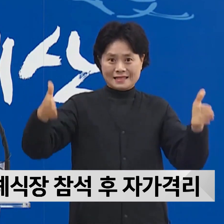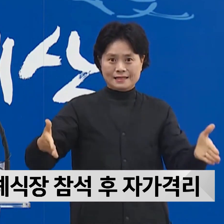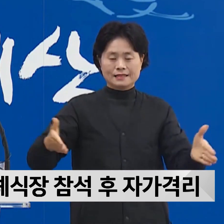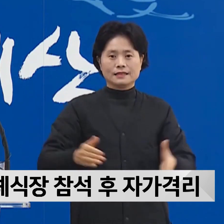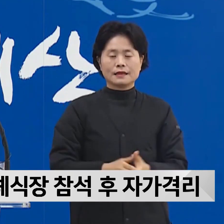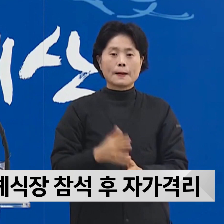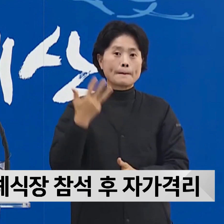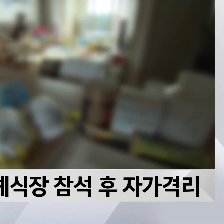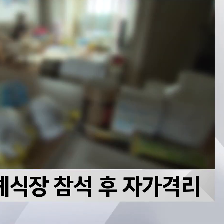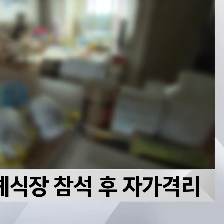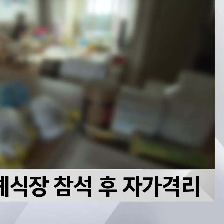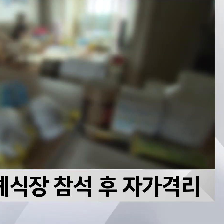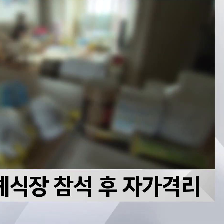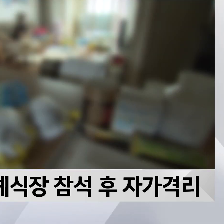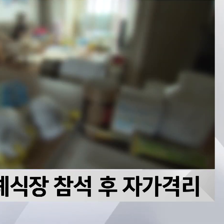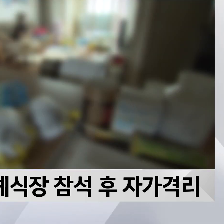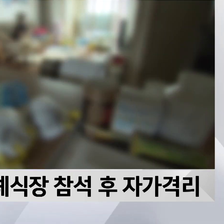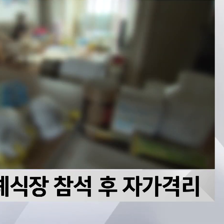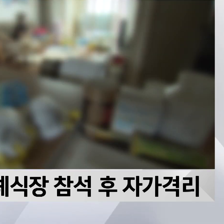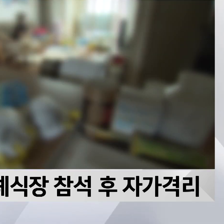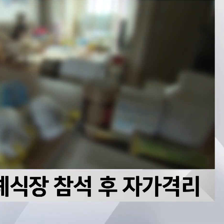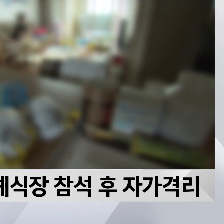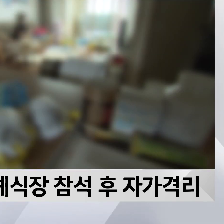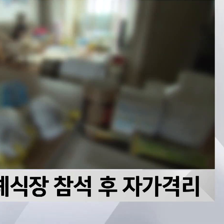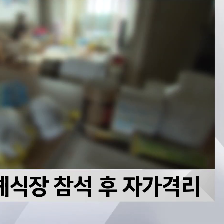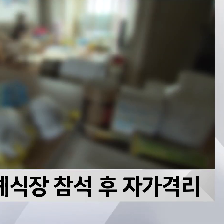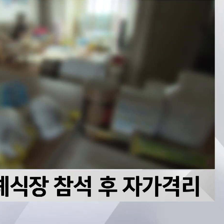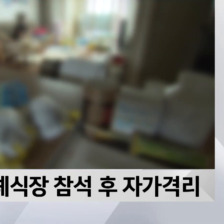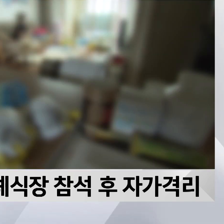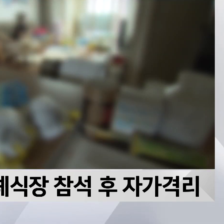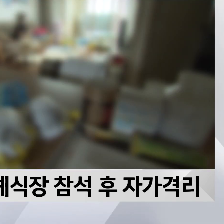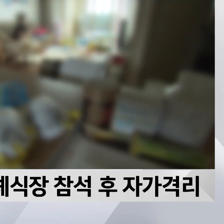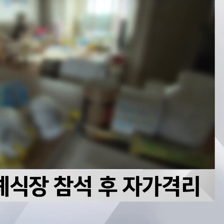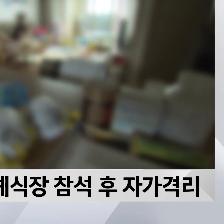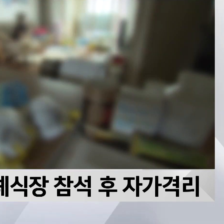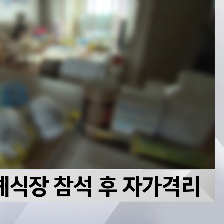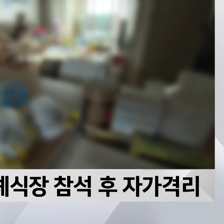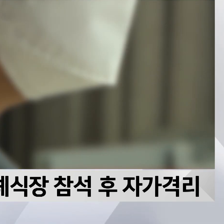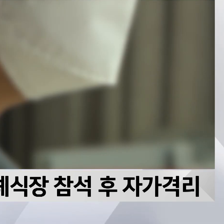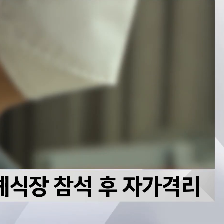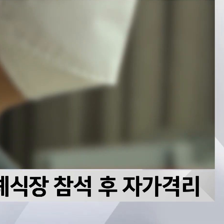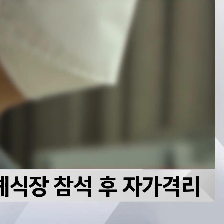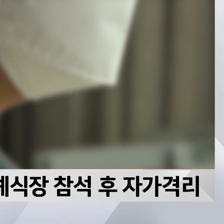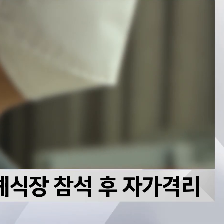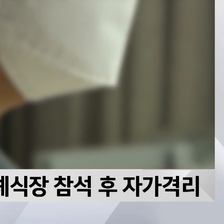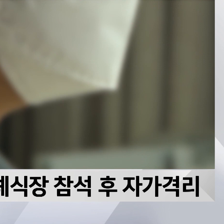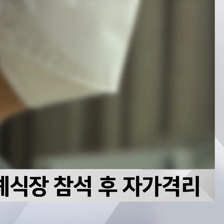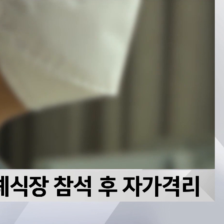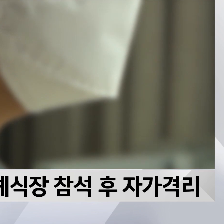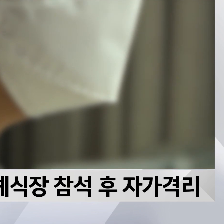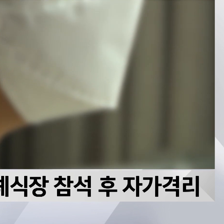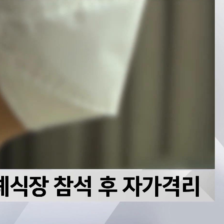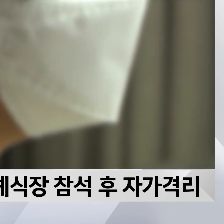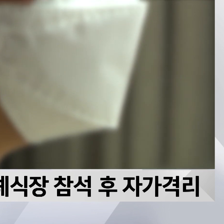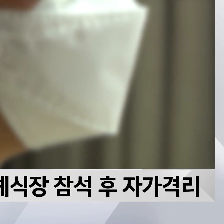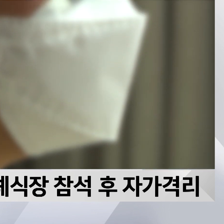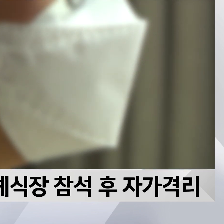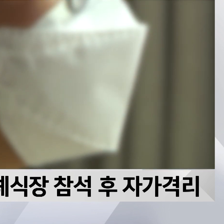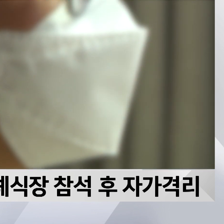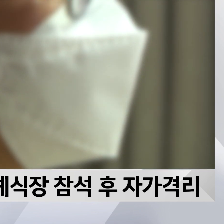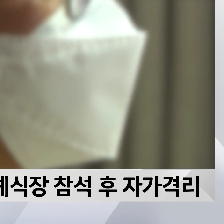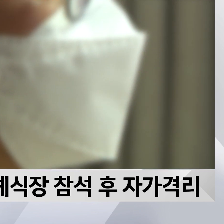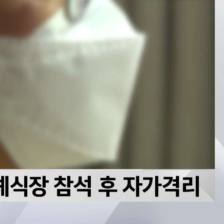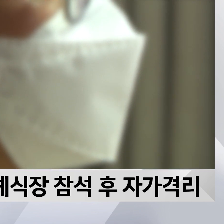28일까지 8일간 자가격리 중에 있었습니다. 따라서 10월 29일인